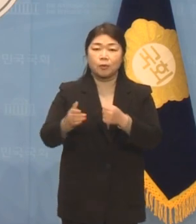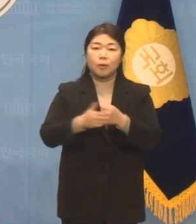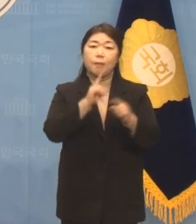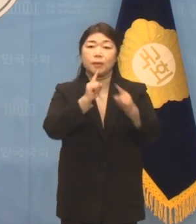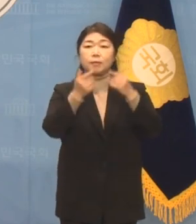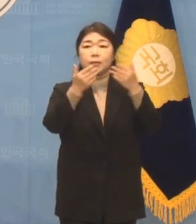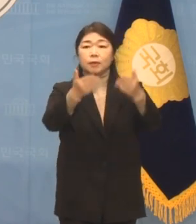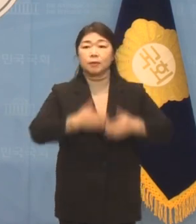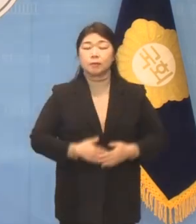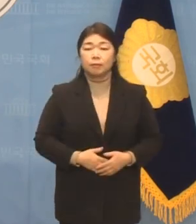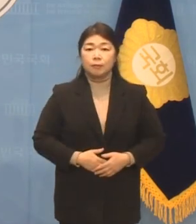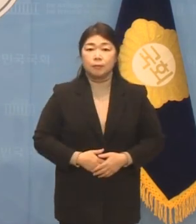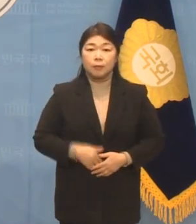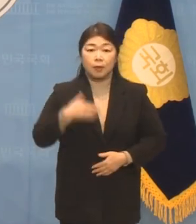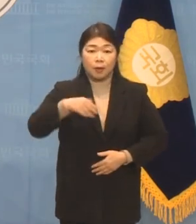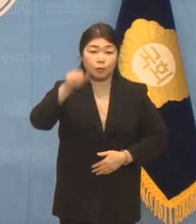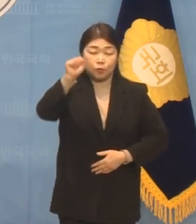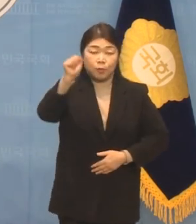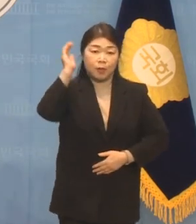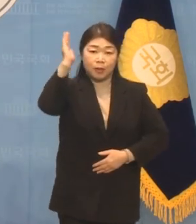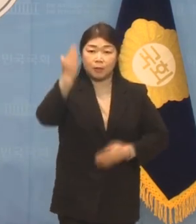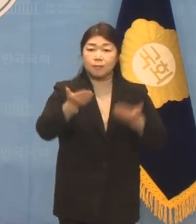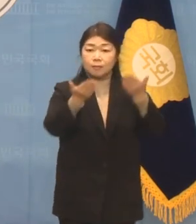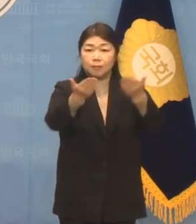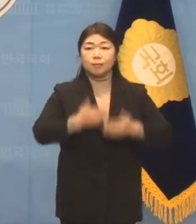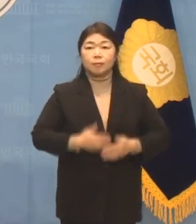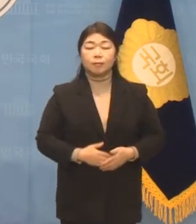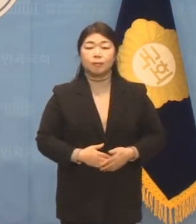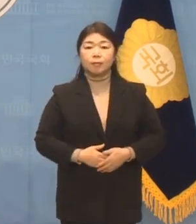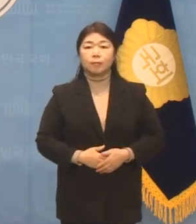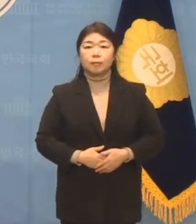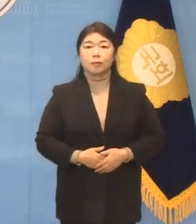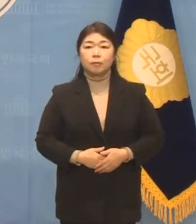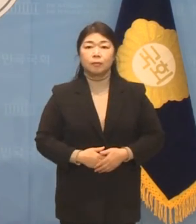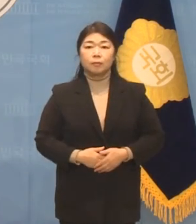섰습니다. 출마 선언문 읽겠습니다.